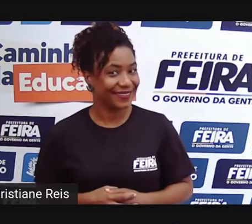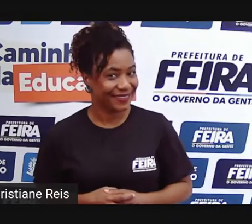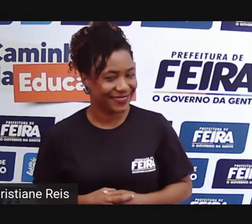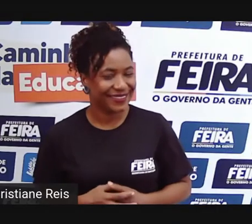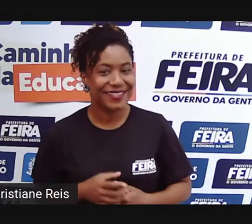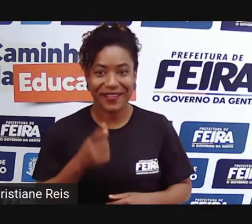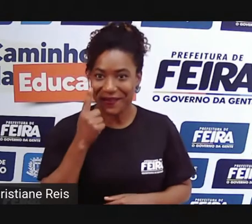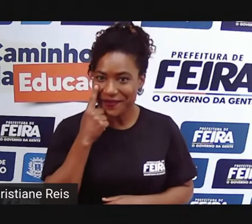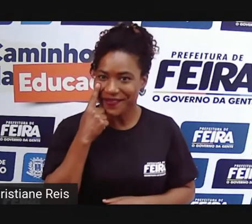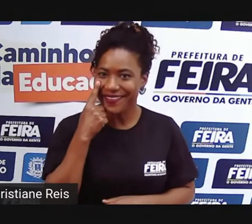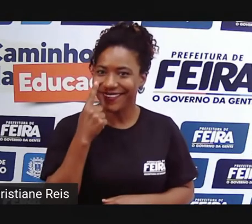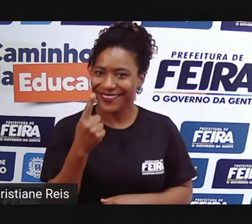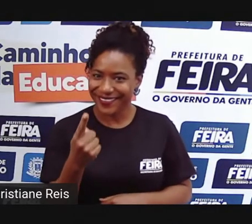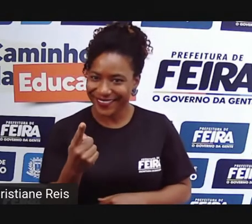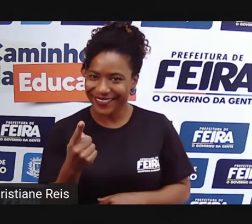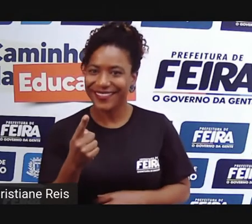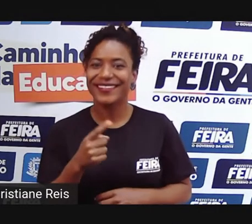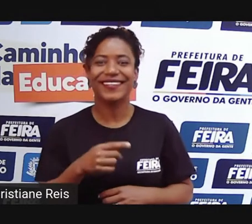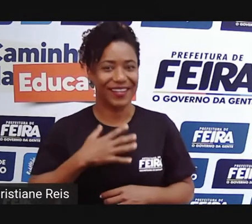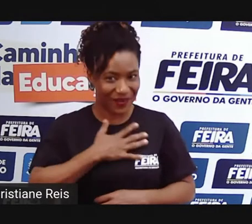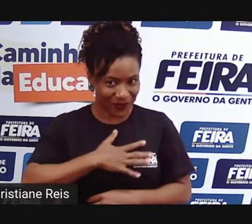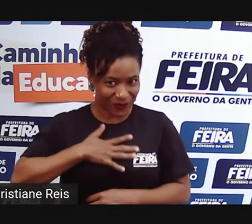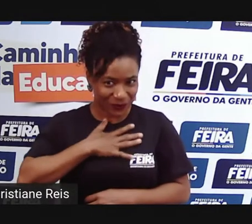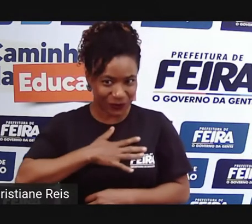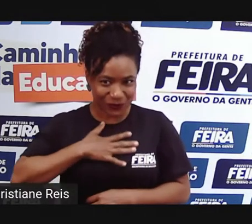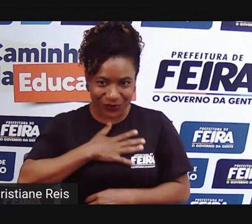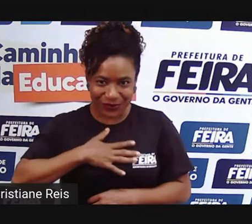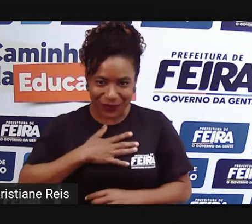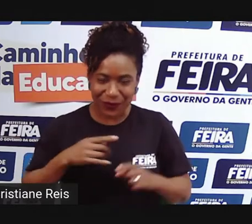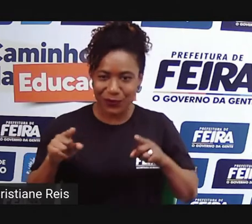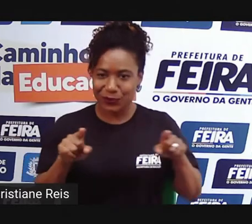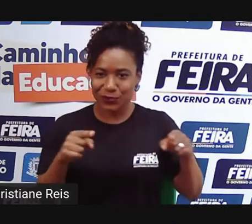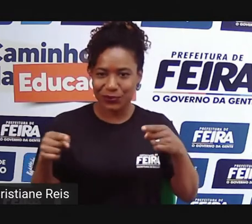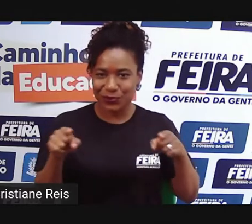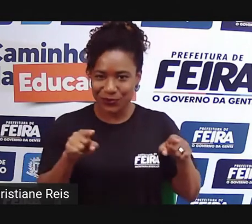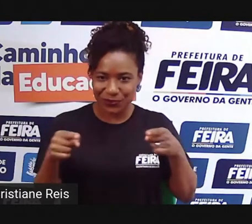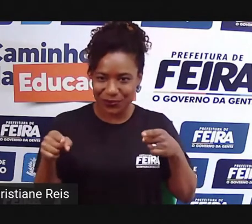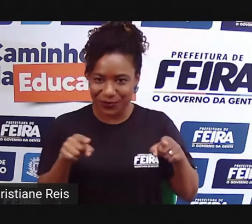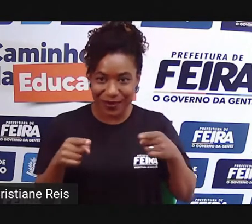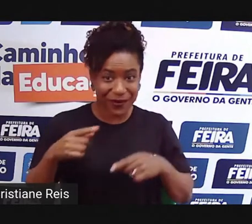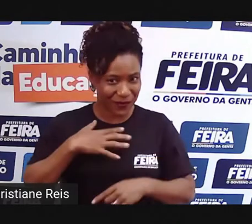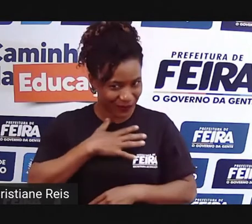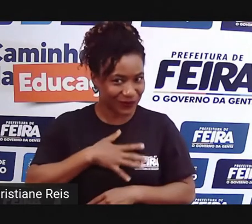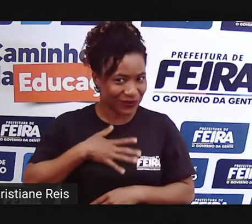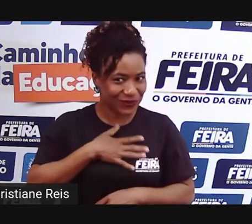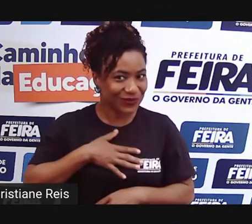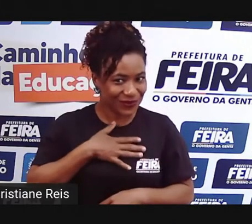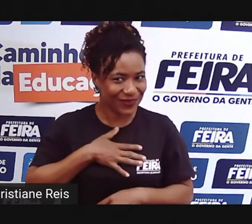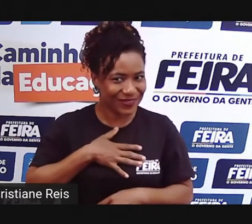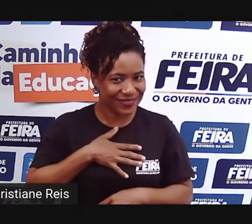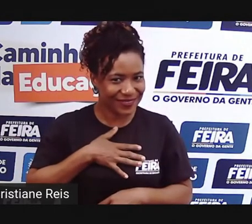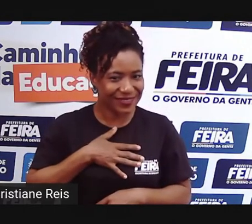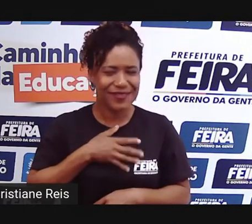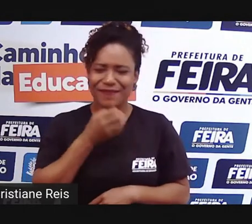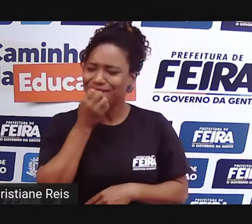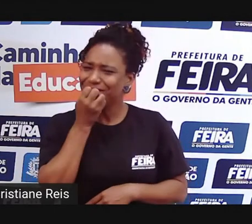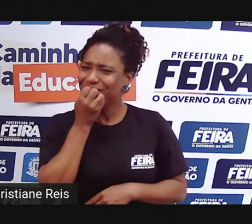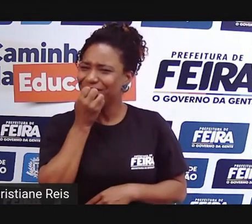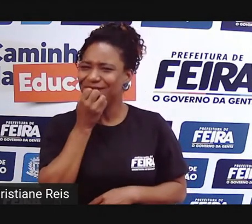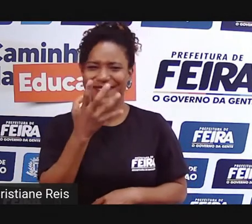Aê, meninada! Gostaram da música da Diária de Mica? Eu adorei, vocês